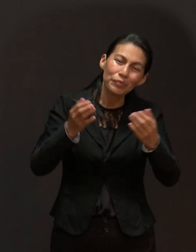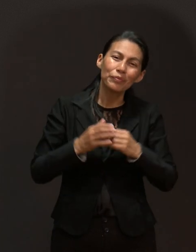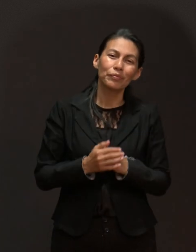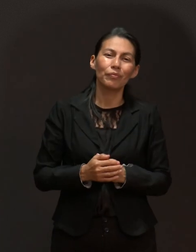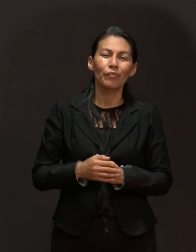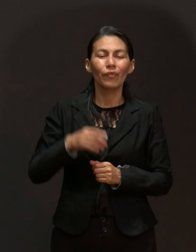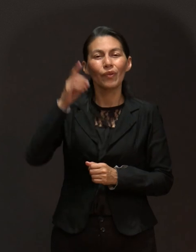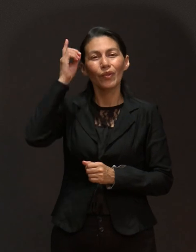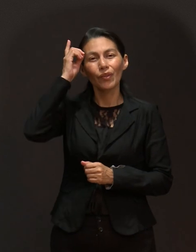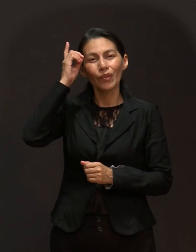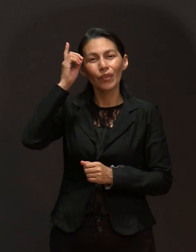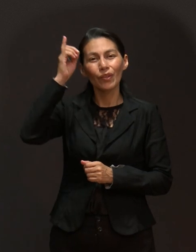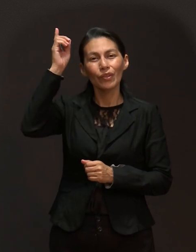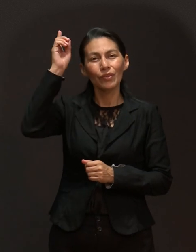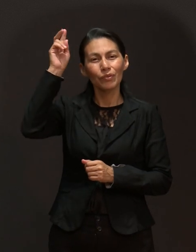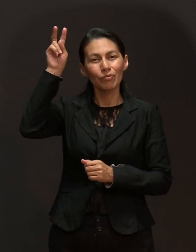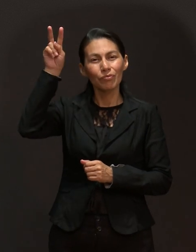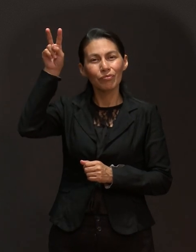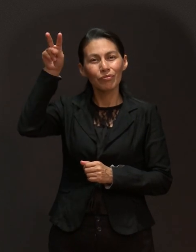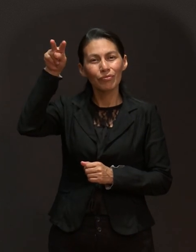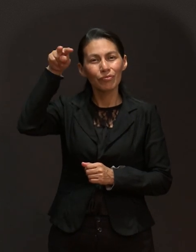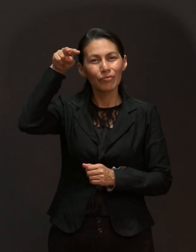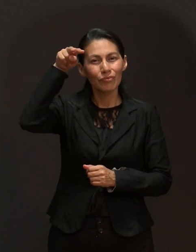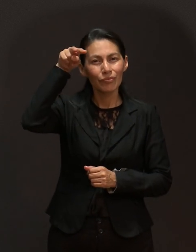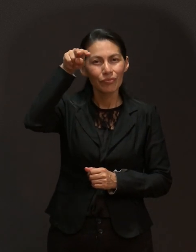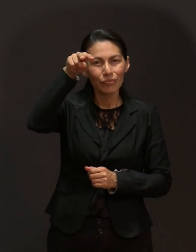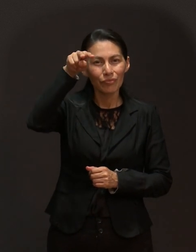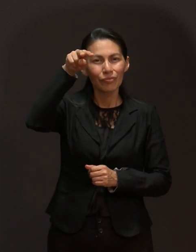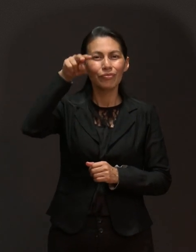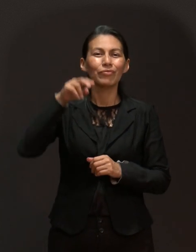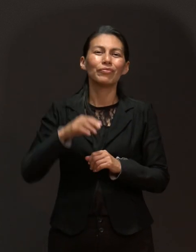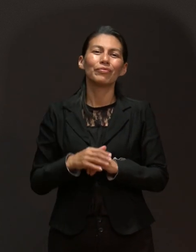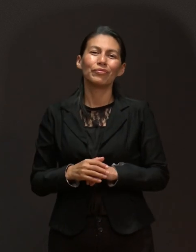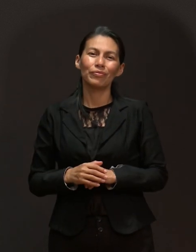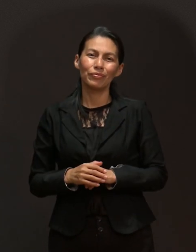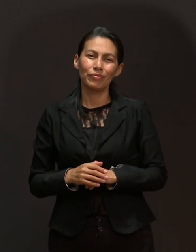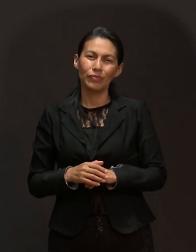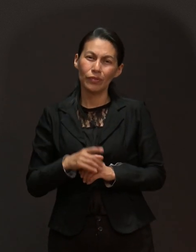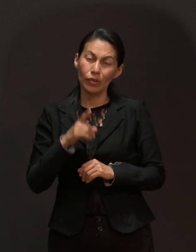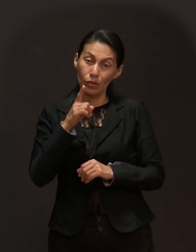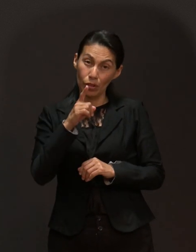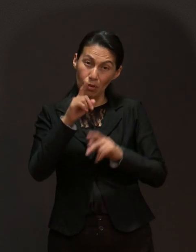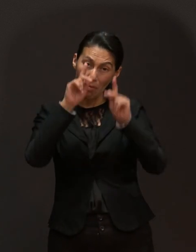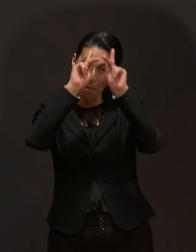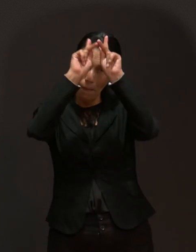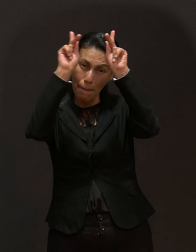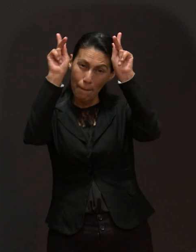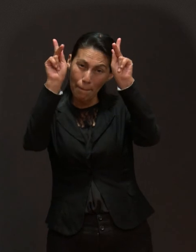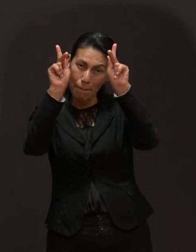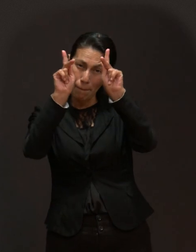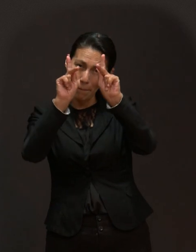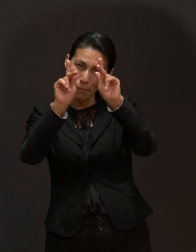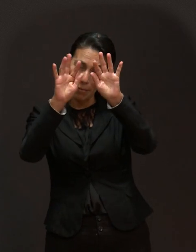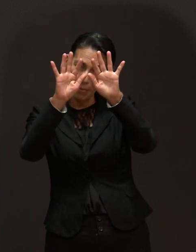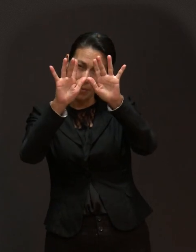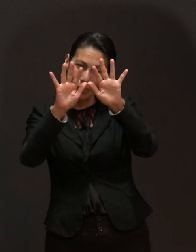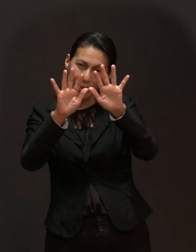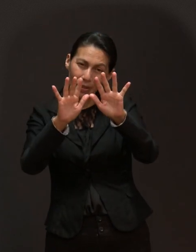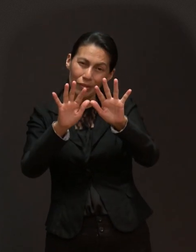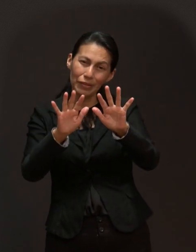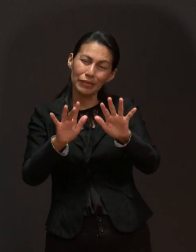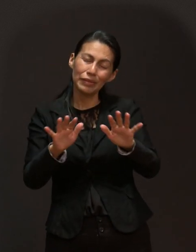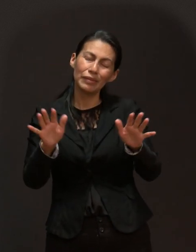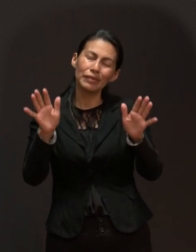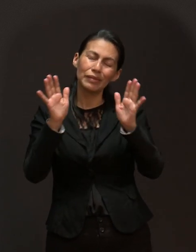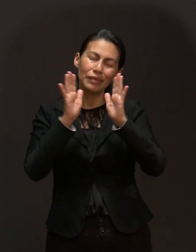ti Misericordia Dios Alce a ti Su rostro Y ponga en